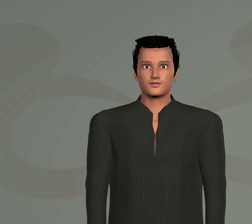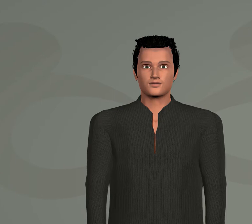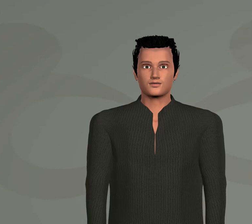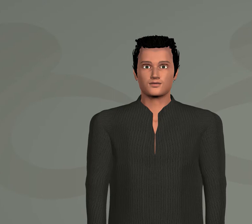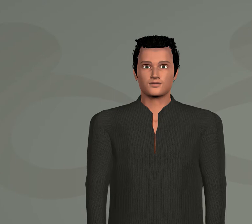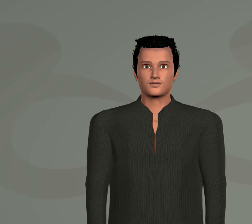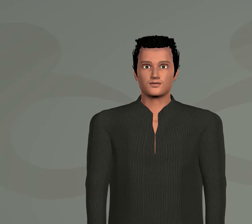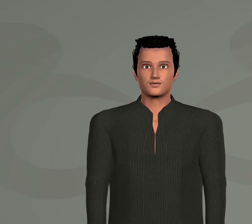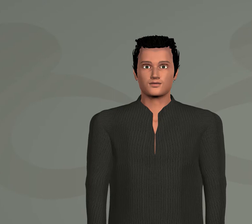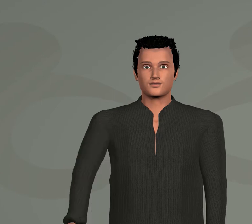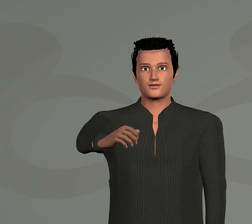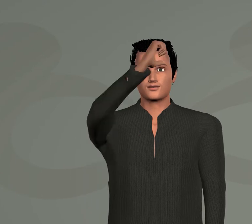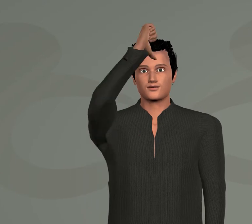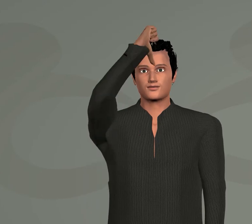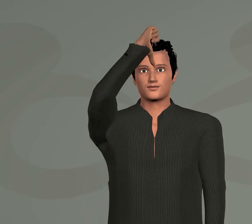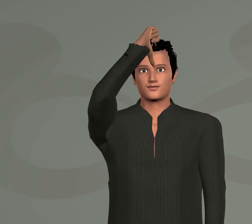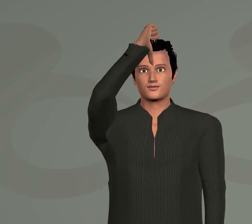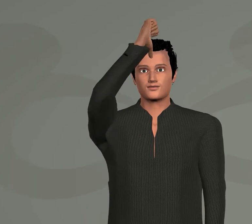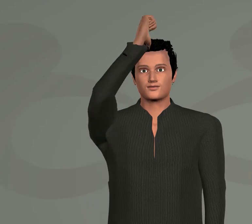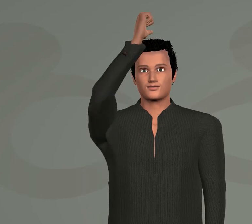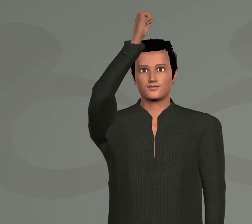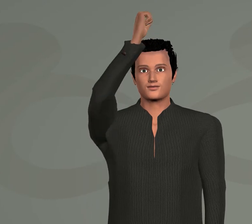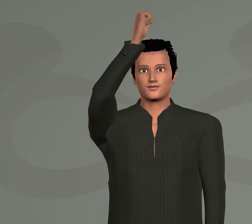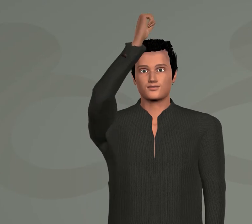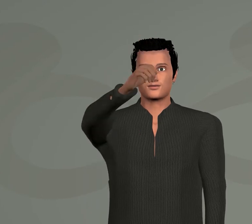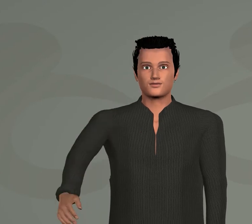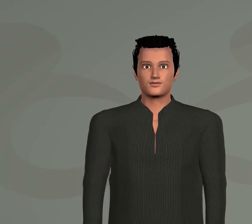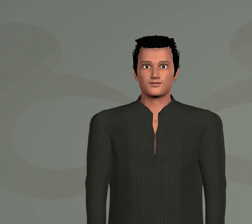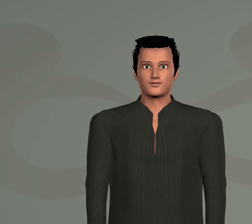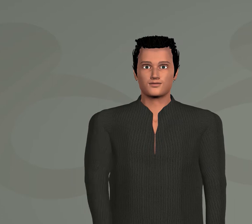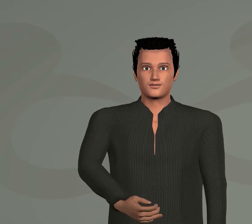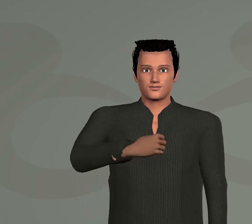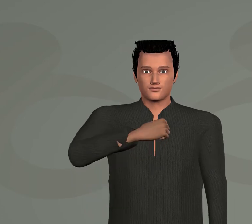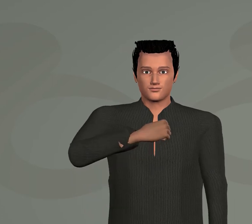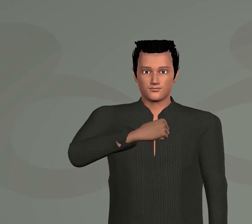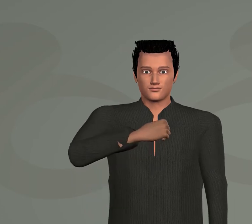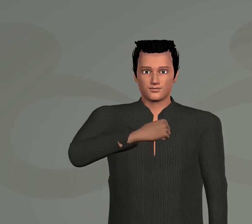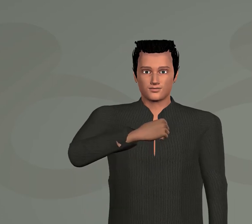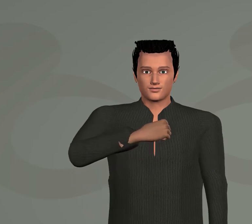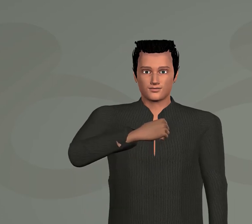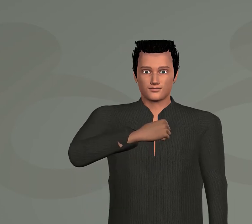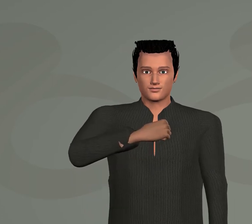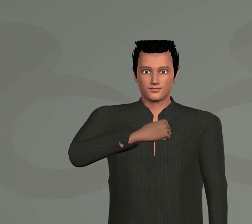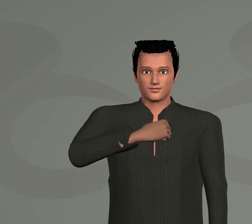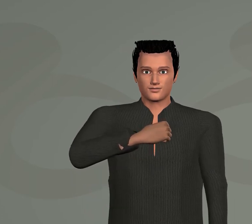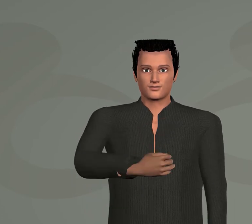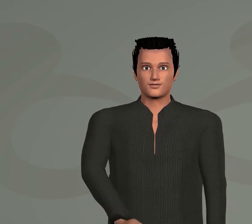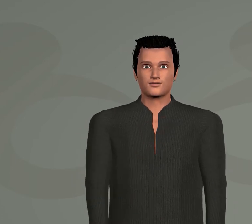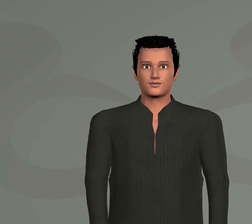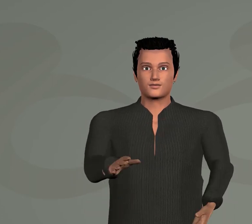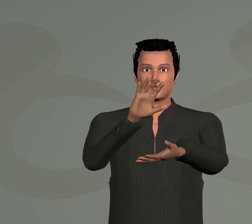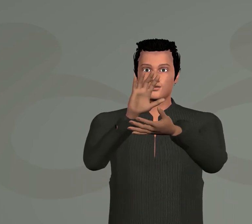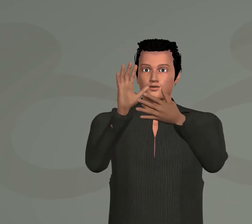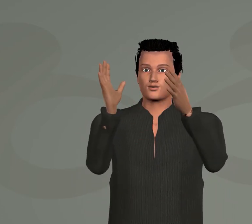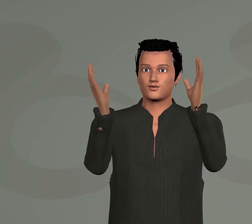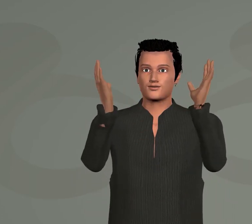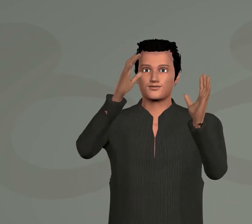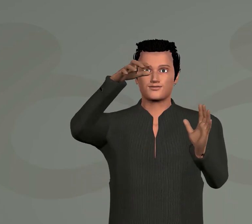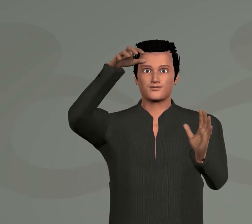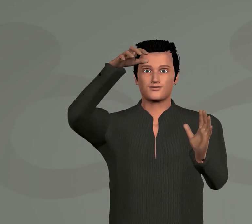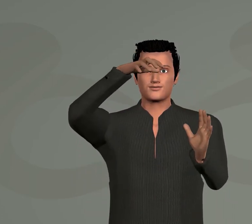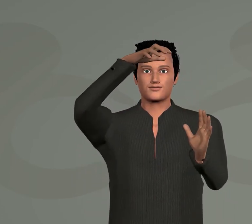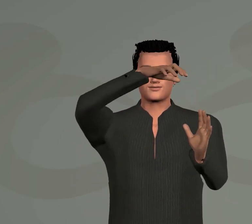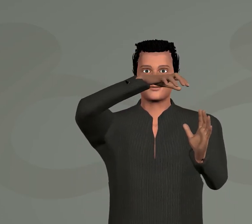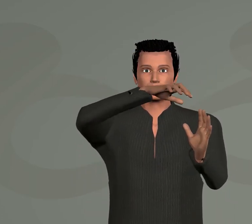है।